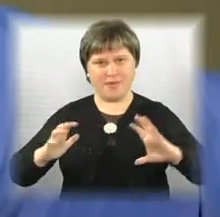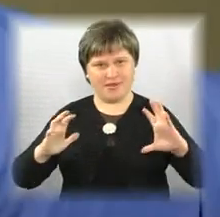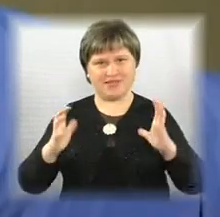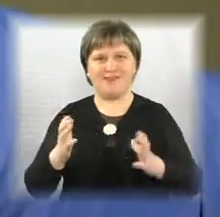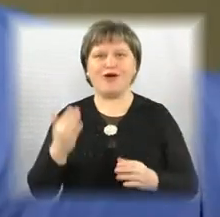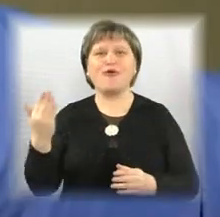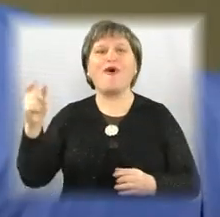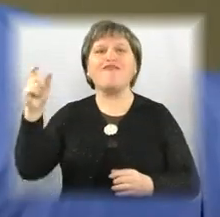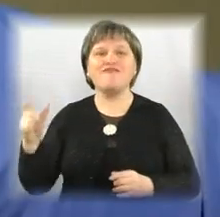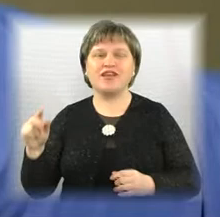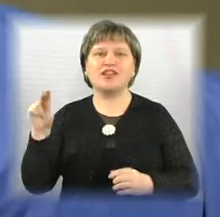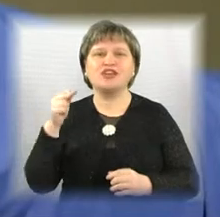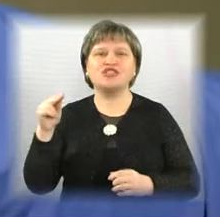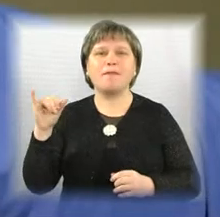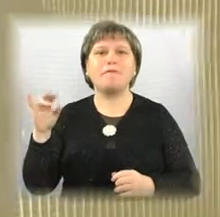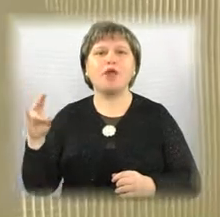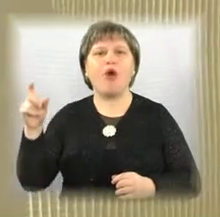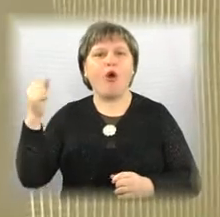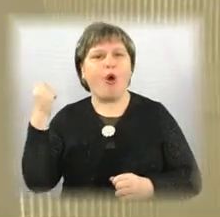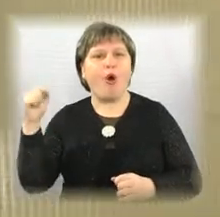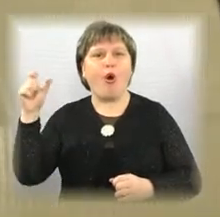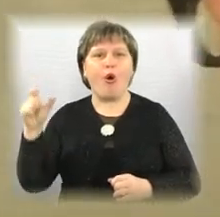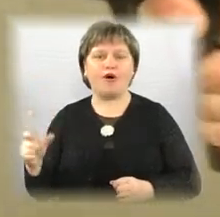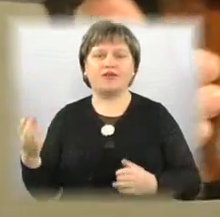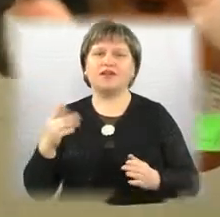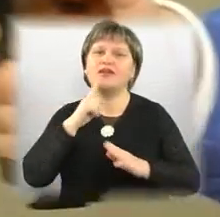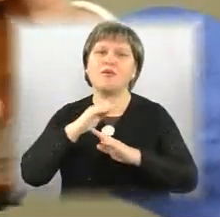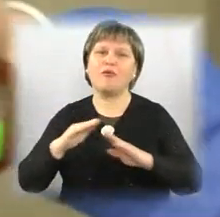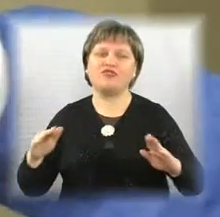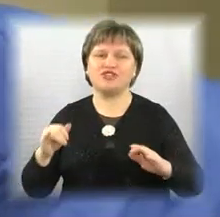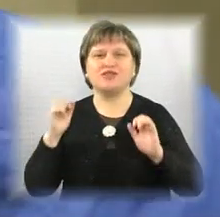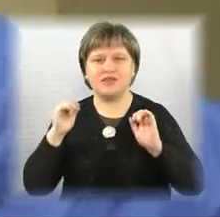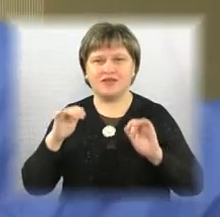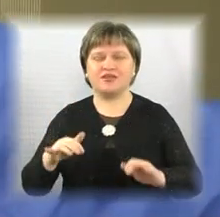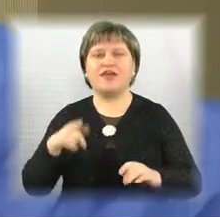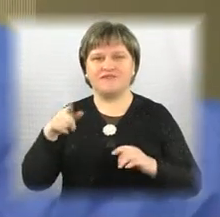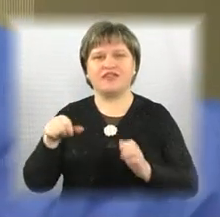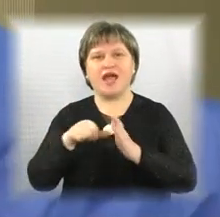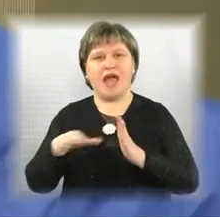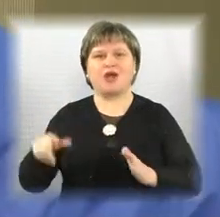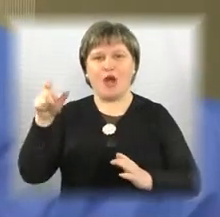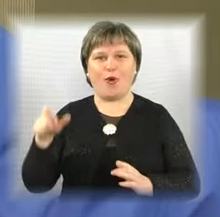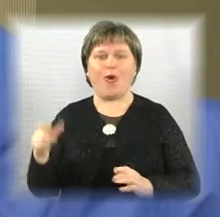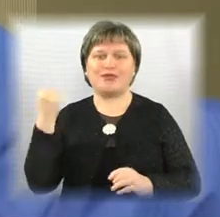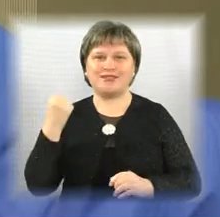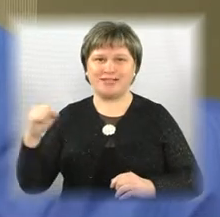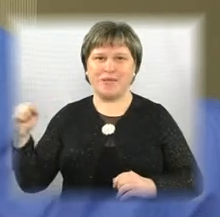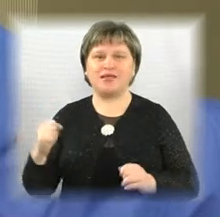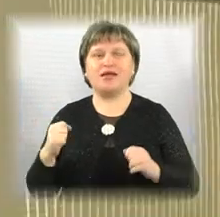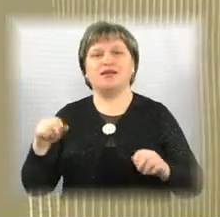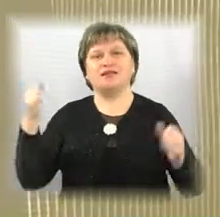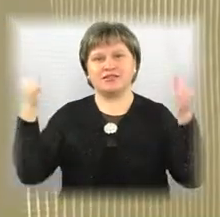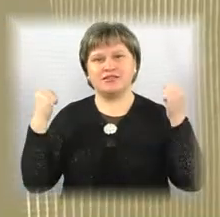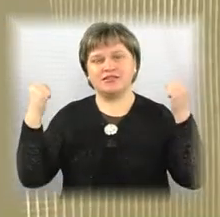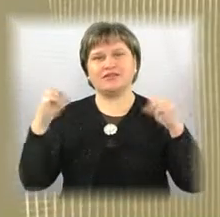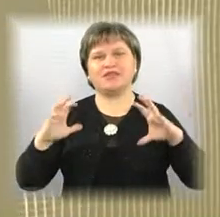Він чемпіон, який мовчить, але діє. Він рекордсмен світу зі стрільби. Олександр Колодій.